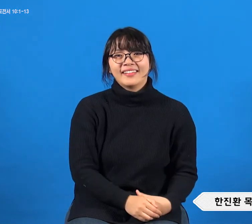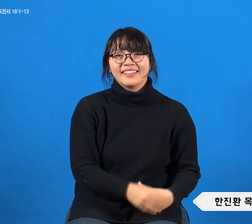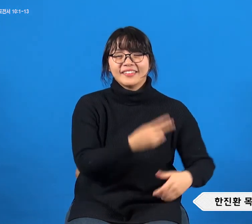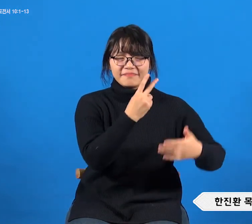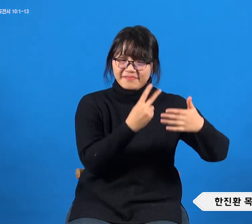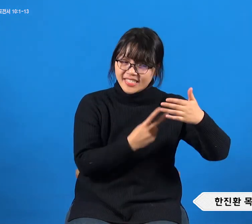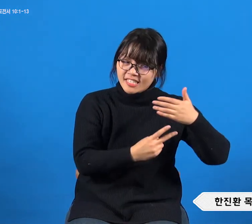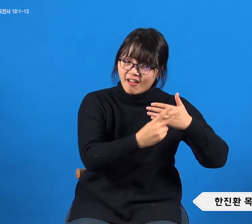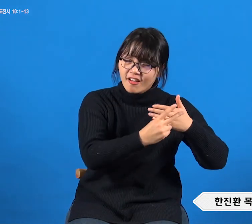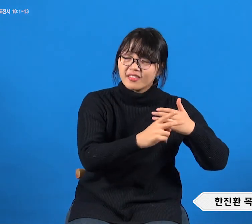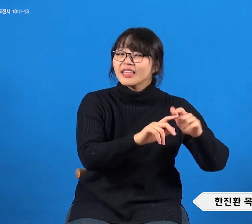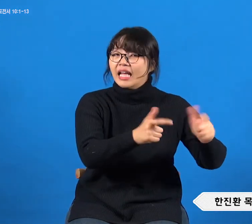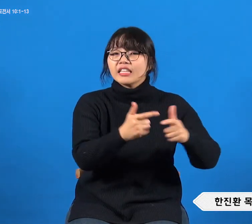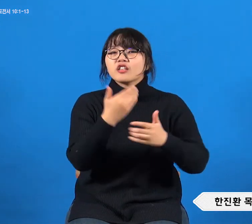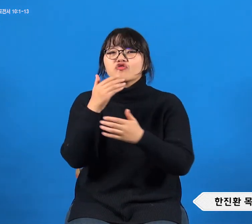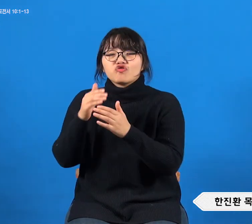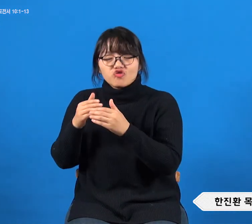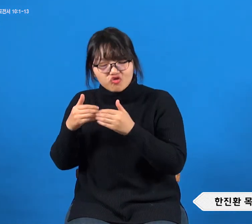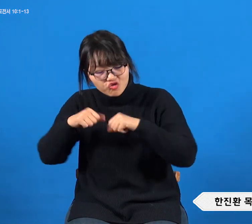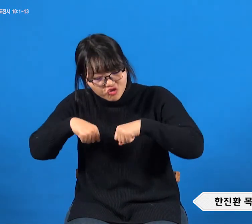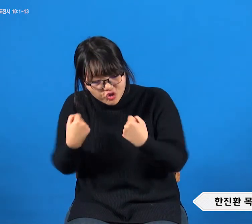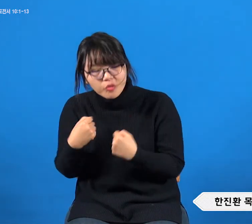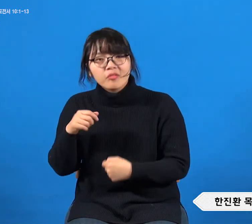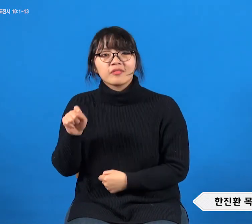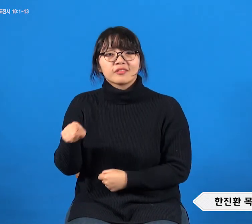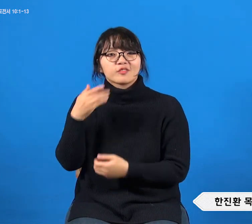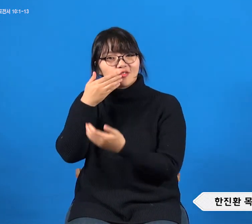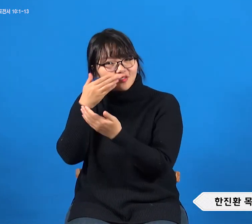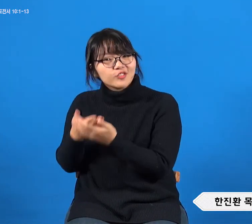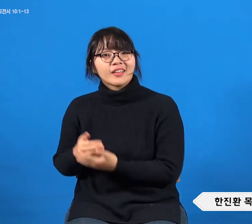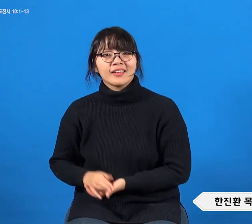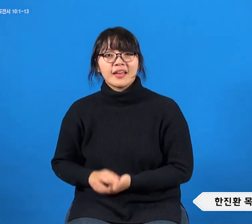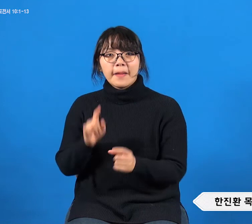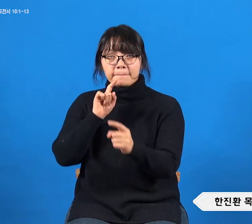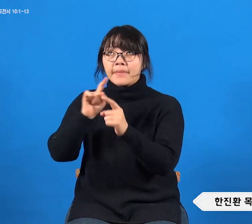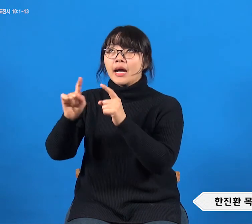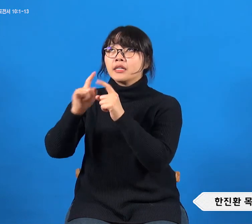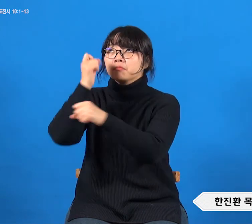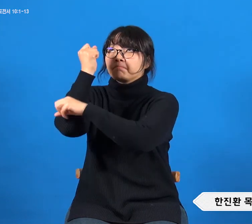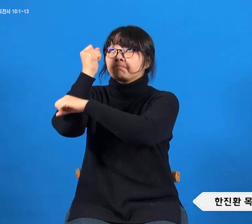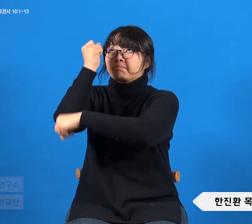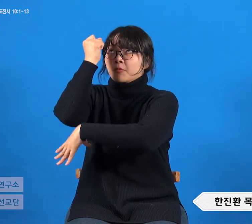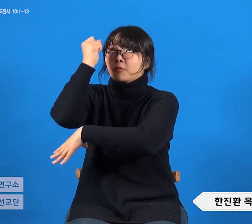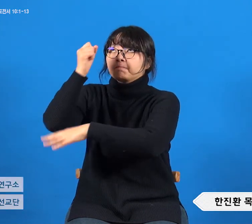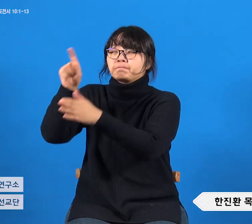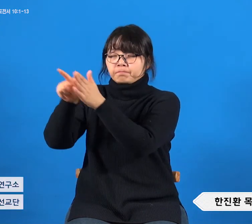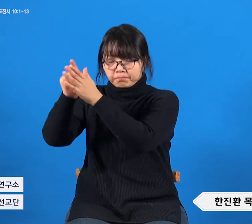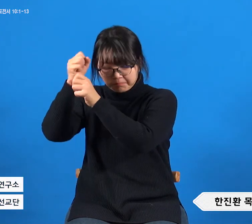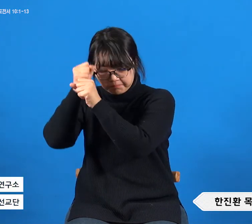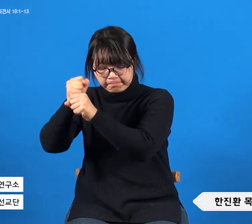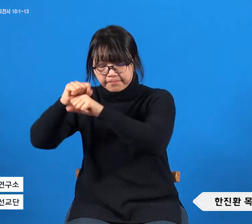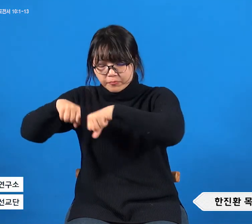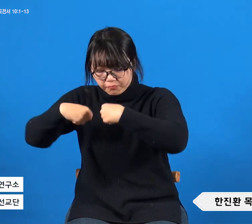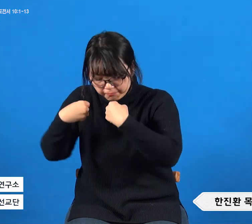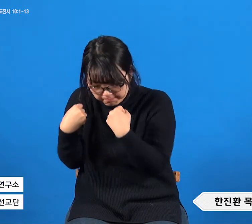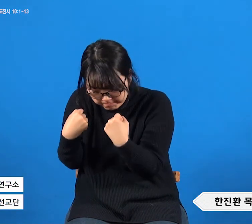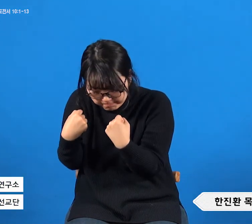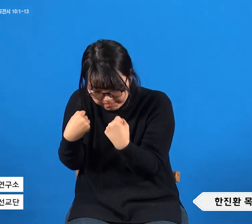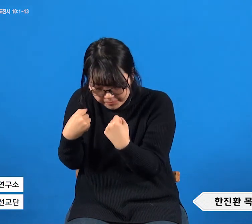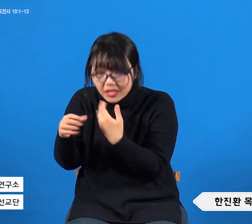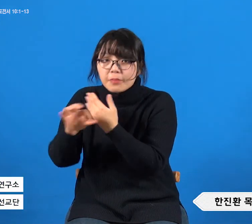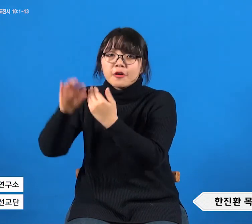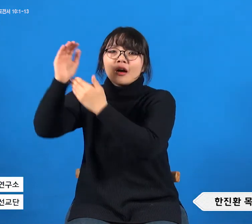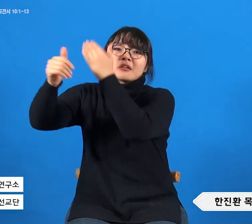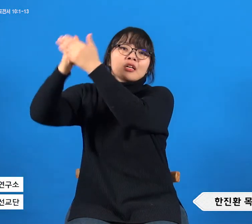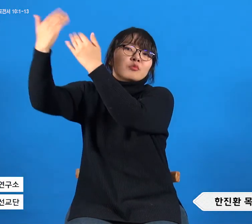비전이 아니라 순종입니다. 내가 말씀 붙들고 순종해서 나아가면 하나님께서 뭐 영광스러운 것도 이루어